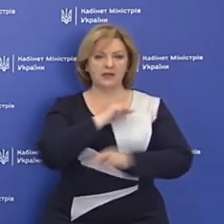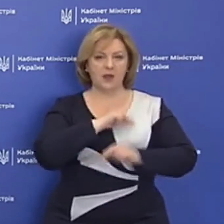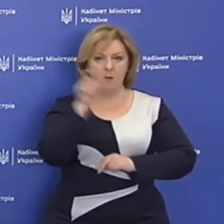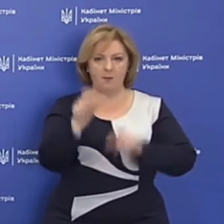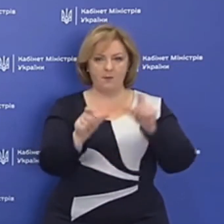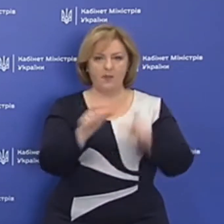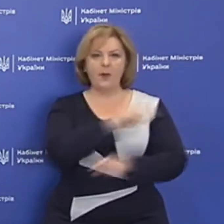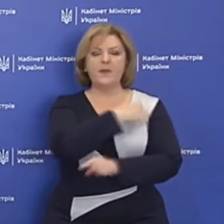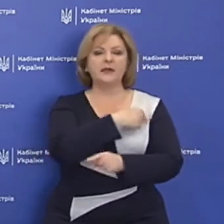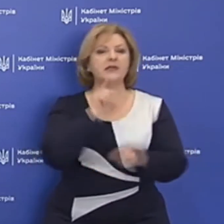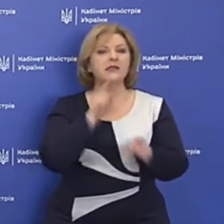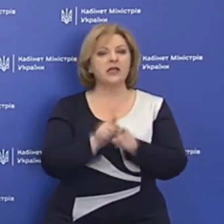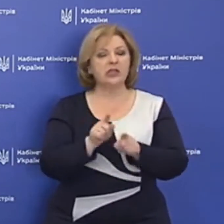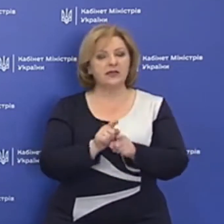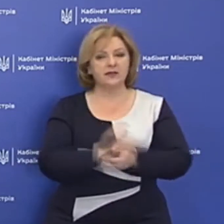медичних сестри.